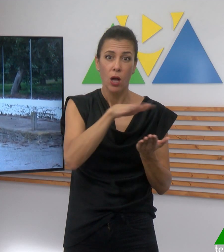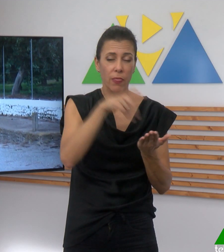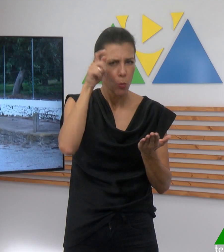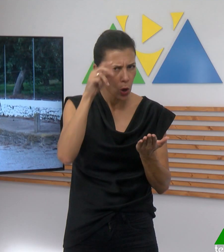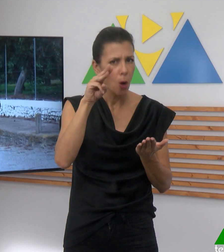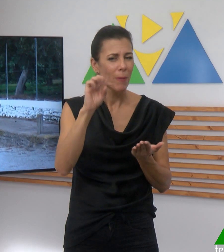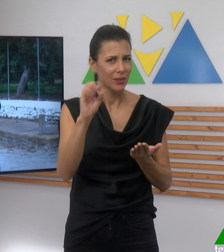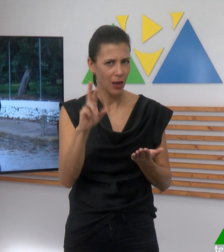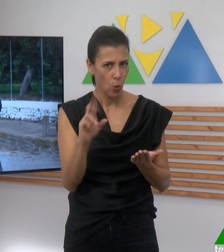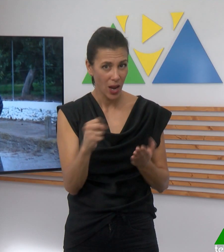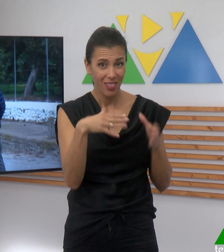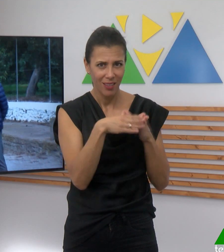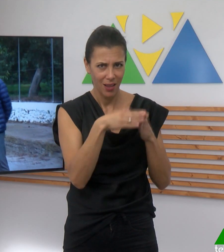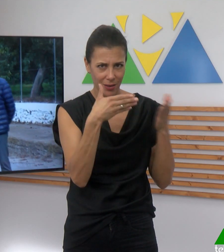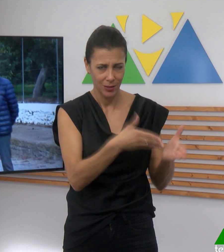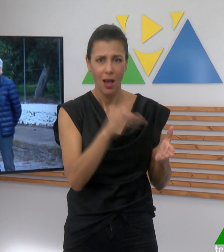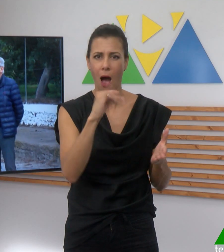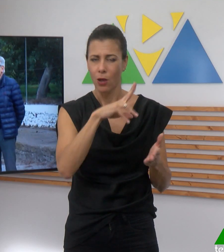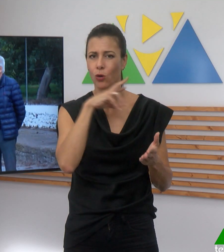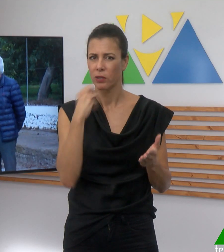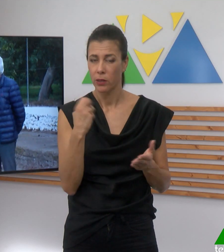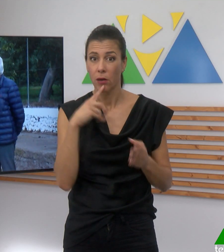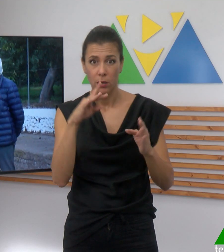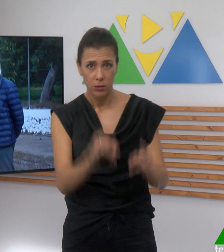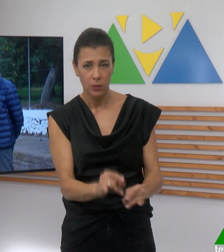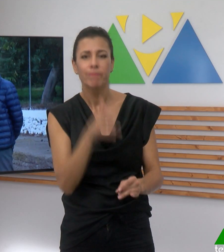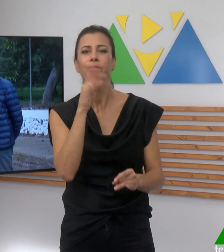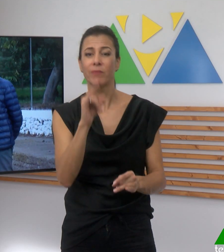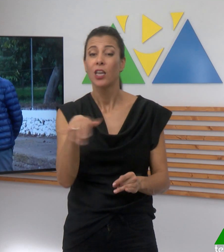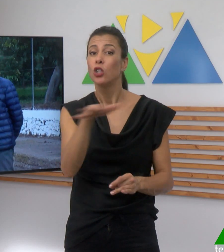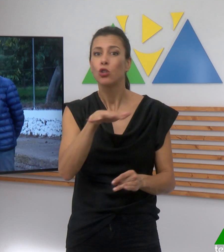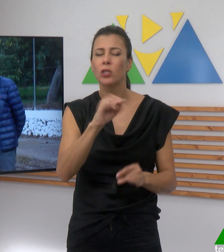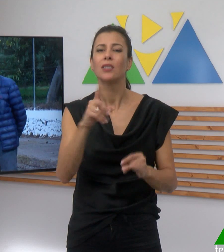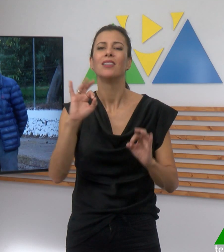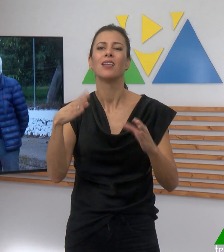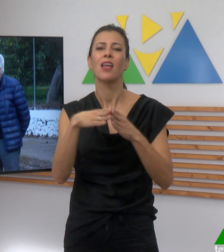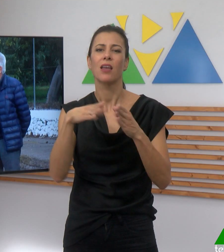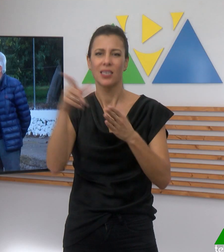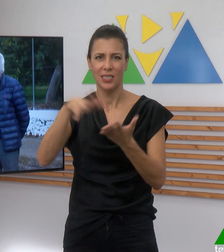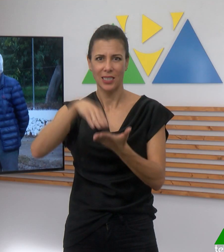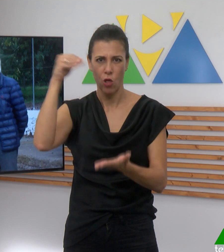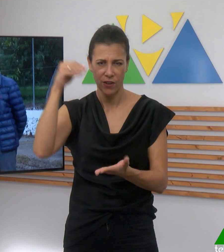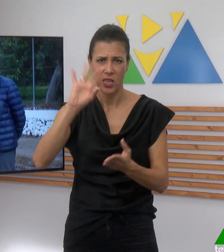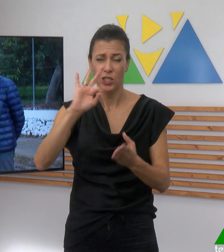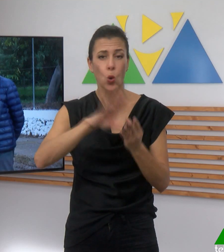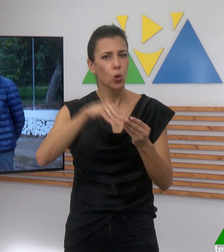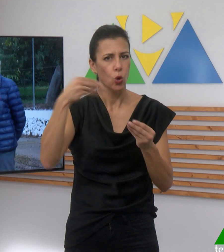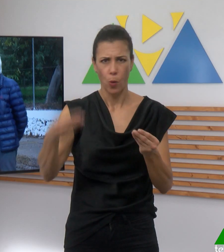la iglesia de patura están en la iglesia de salobreña es un documento magnífico para la investigación